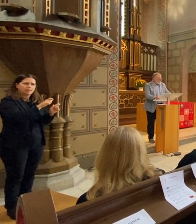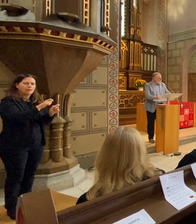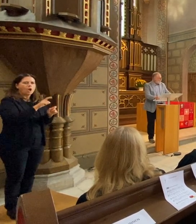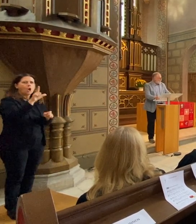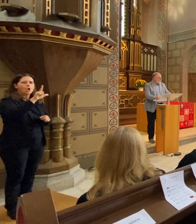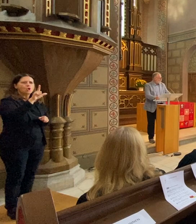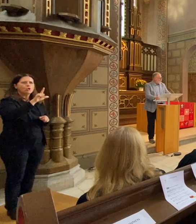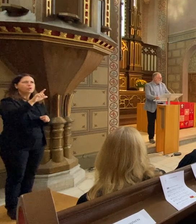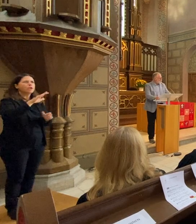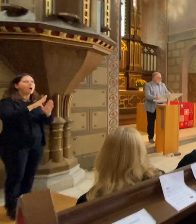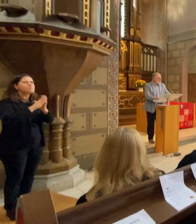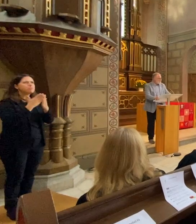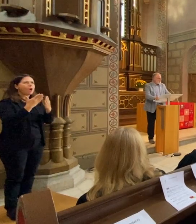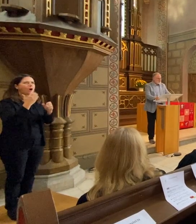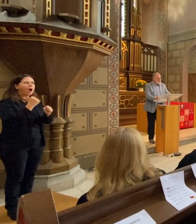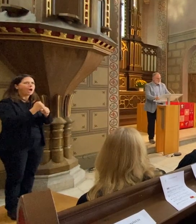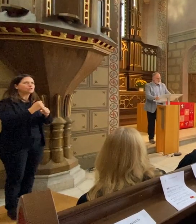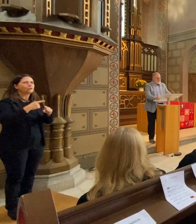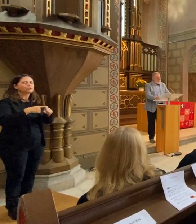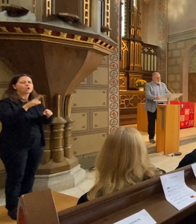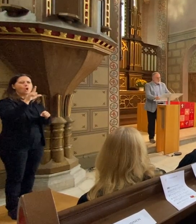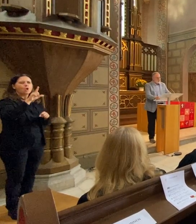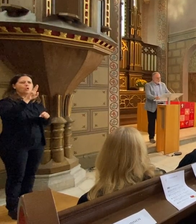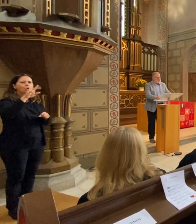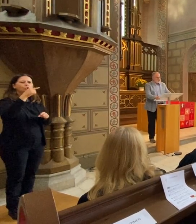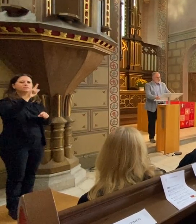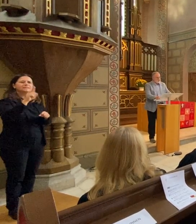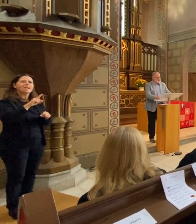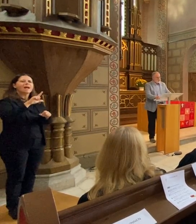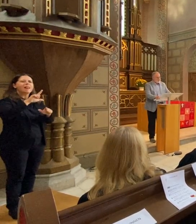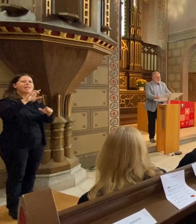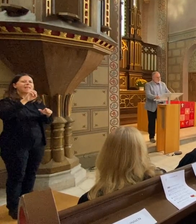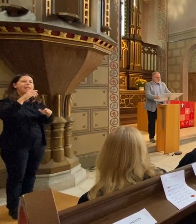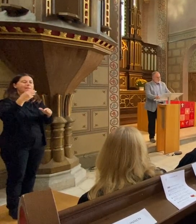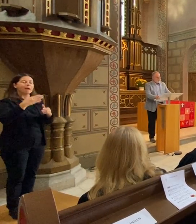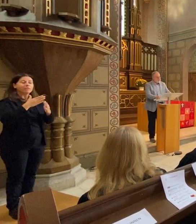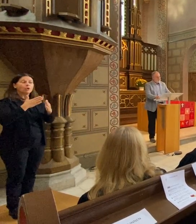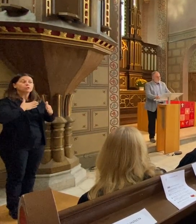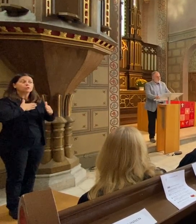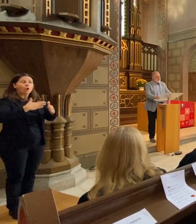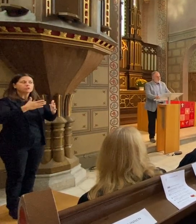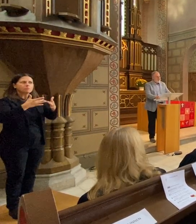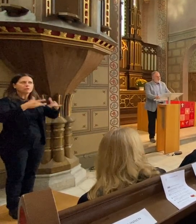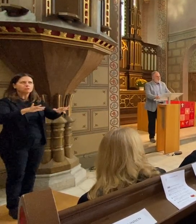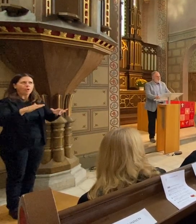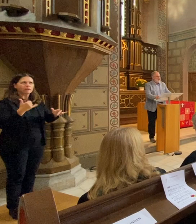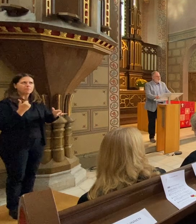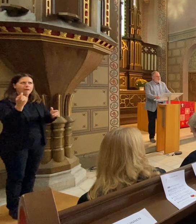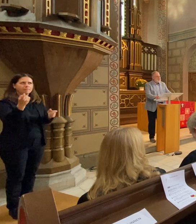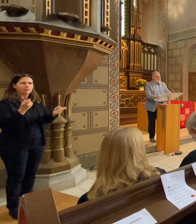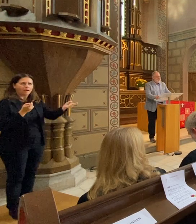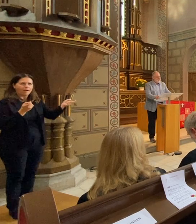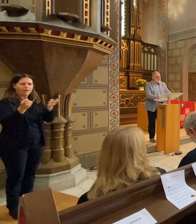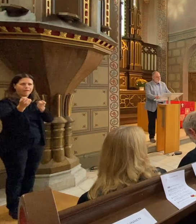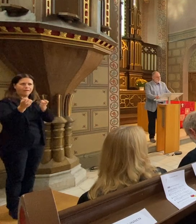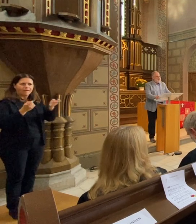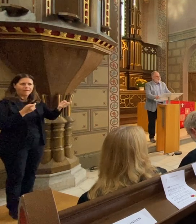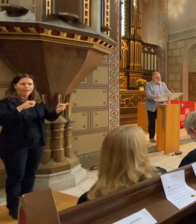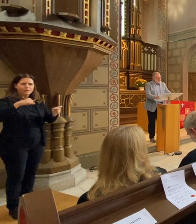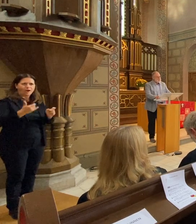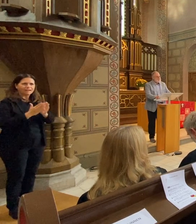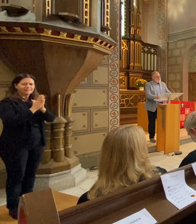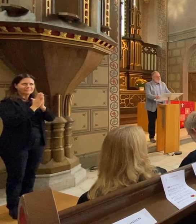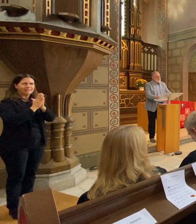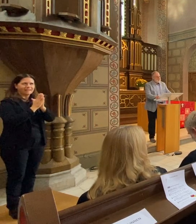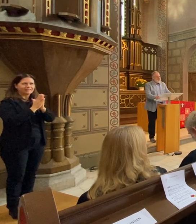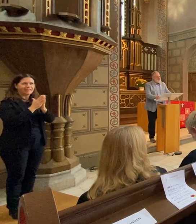Lydia Burchardt und Lutz Lehmann trotz Ruhestand immer noch den Weg gern in die Johanneskirche finden.